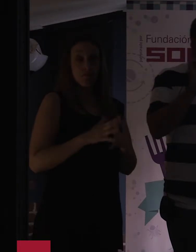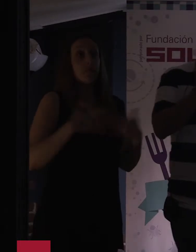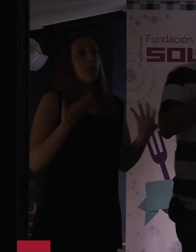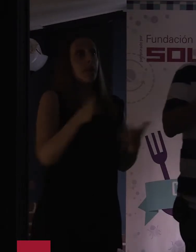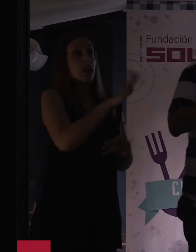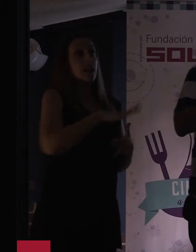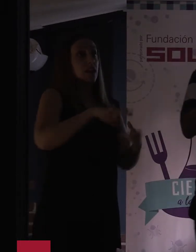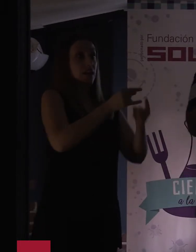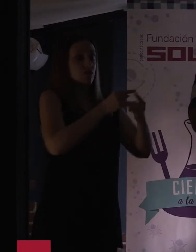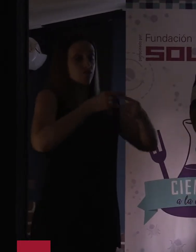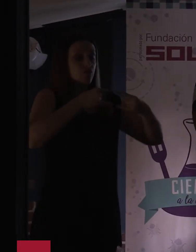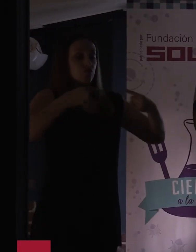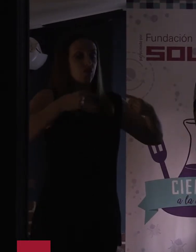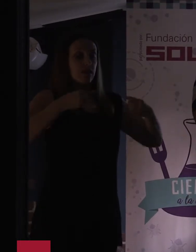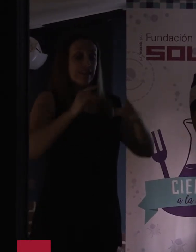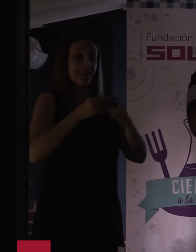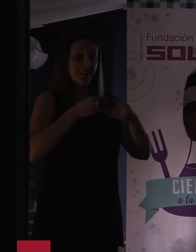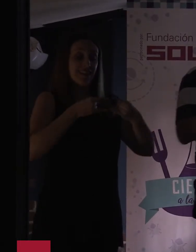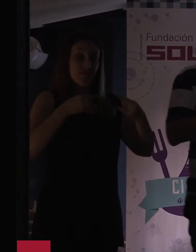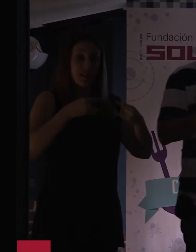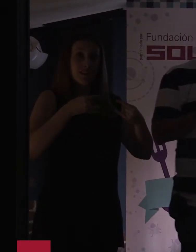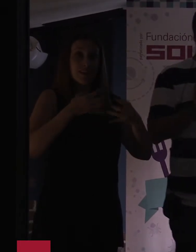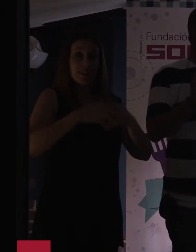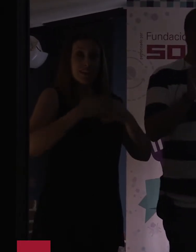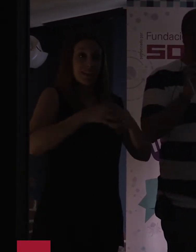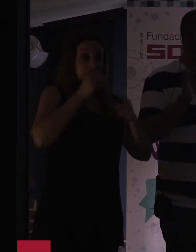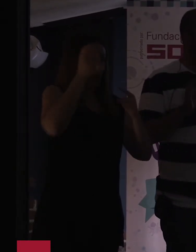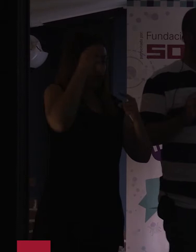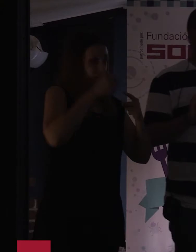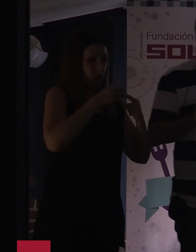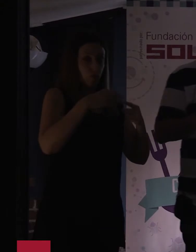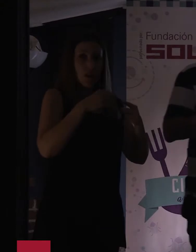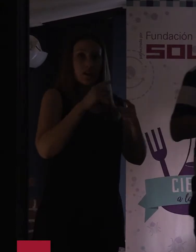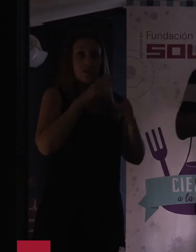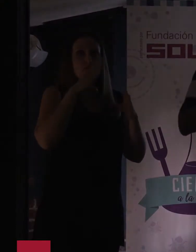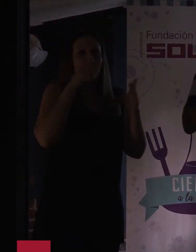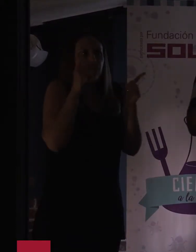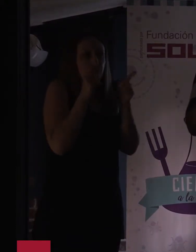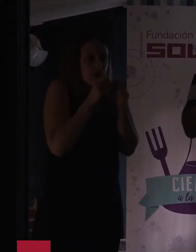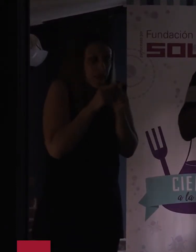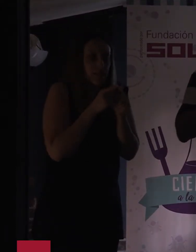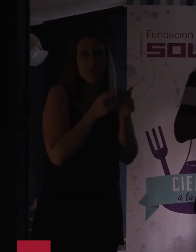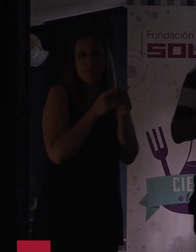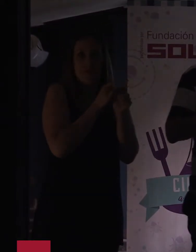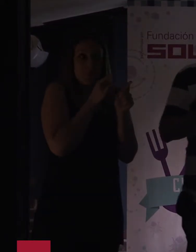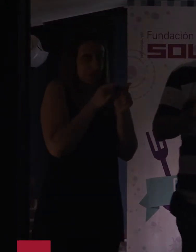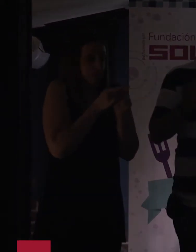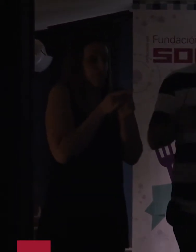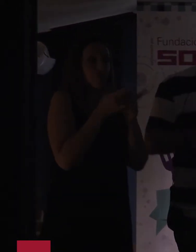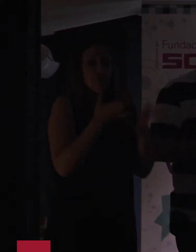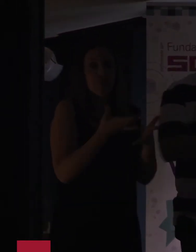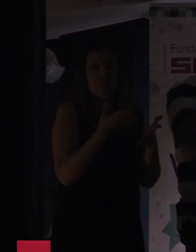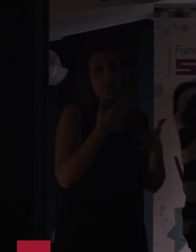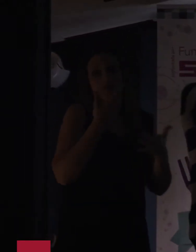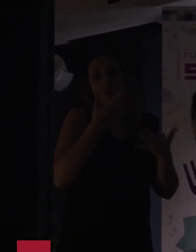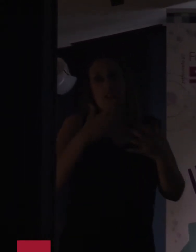El campo magnético, el imán que genera una neurona, es muchísimo más pequeño. Es muchísimo más pequeño que el